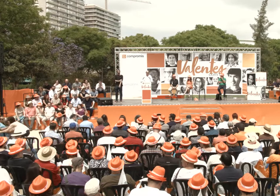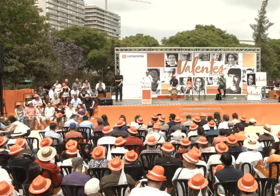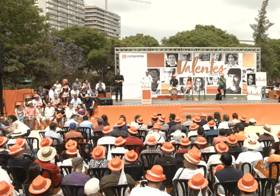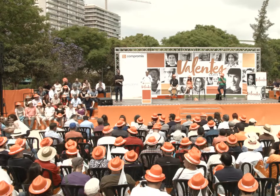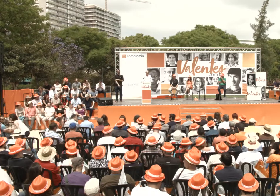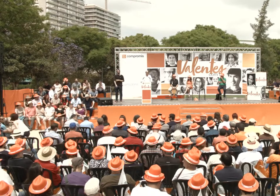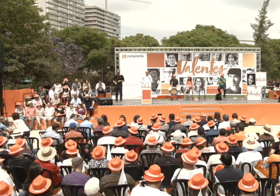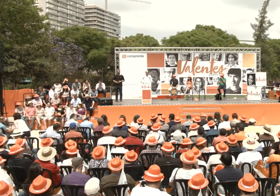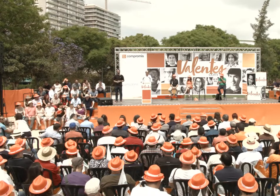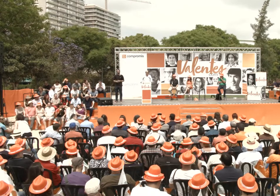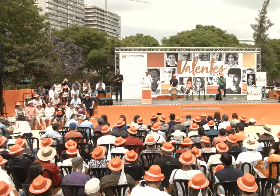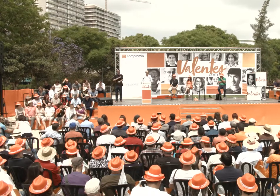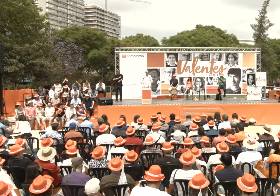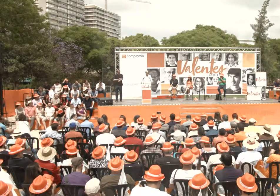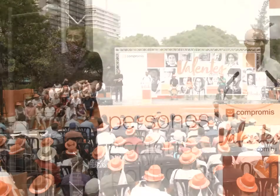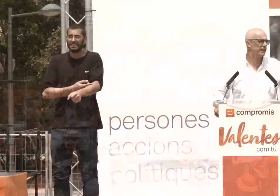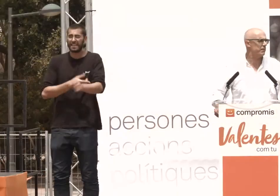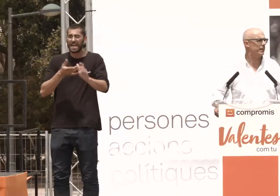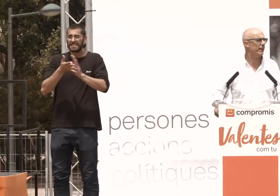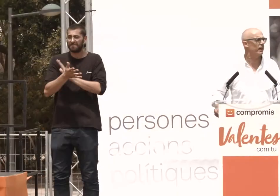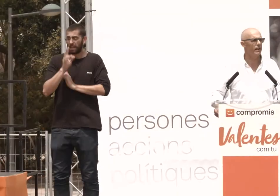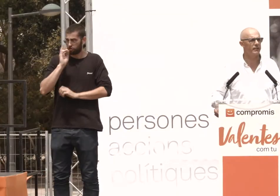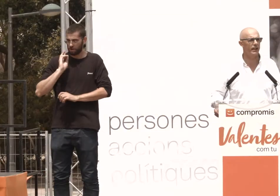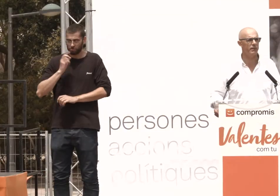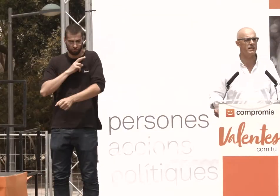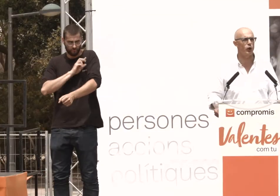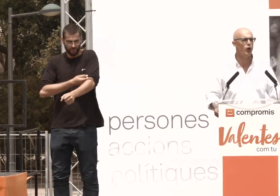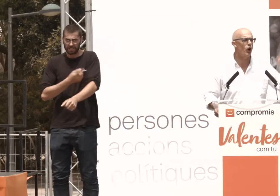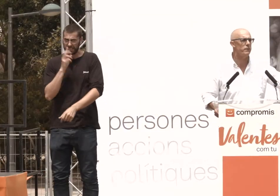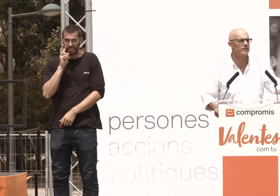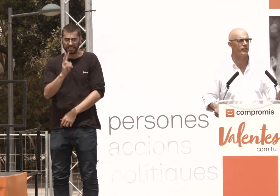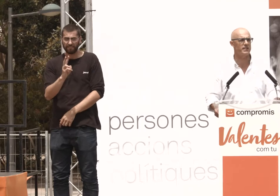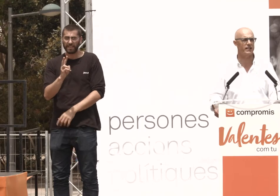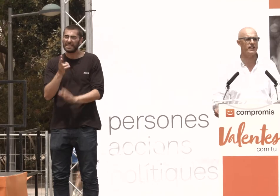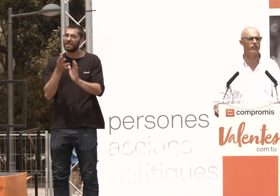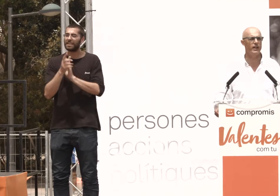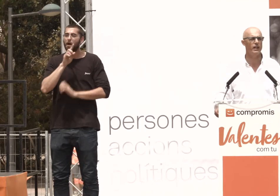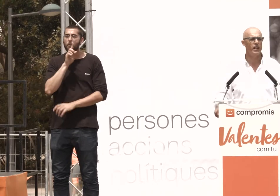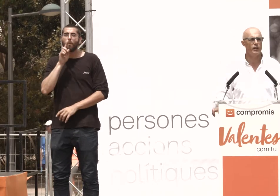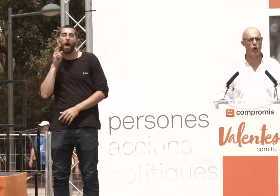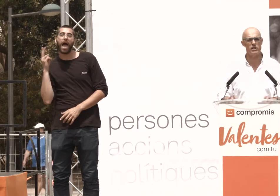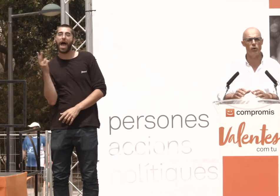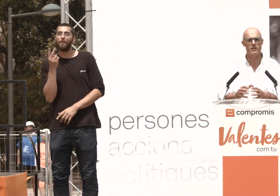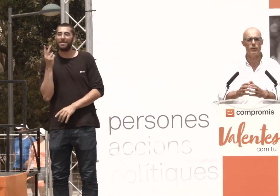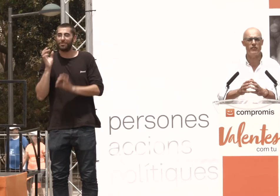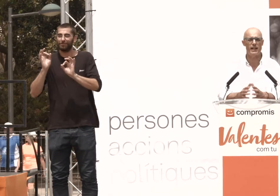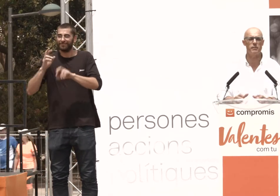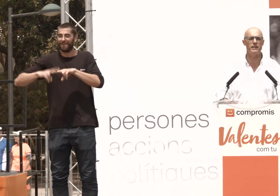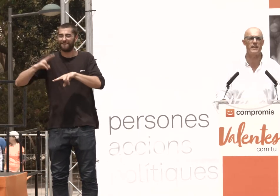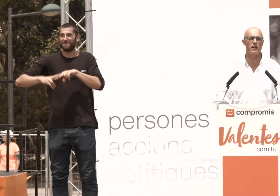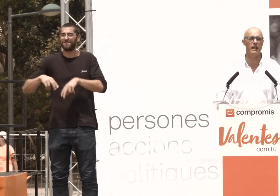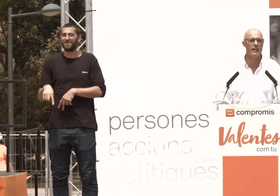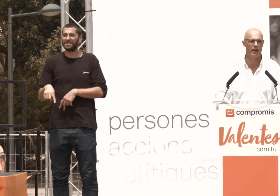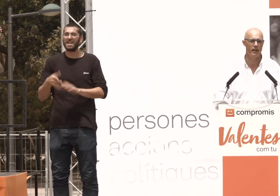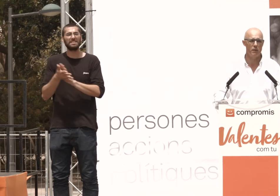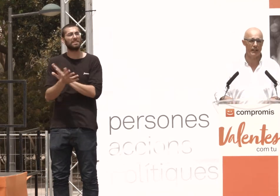La valentia que d'alguna manera ens ha caracteritzat durant tot aquest temps i que diguem que és el cognom d'esta festa que estem fent no és només que una ferramenta